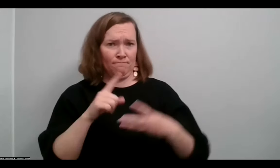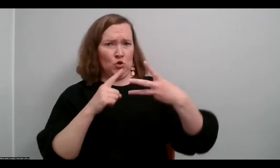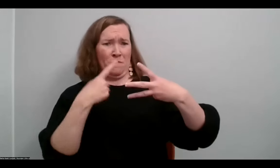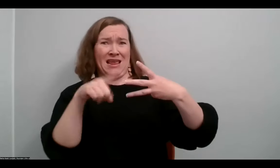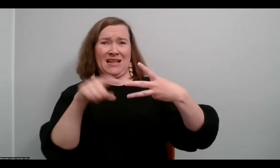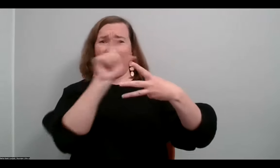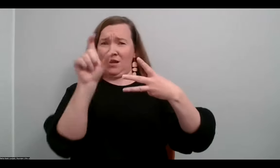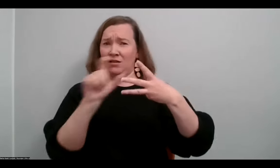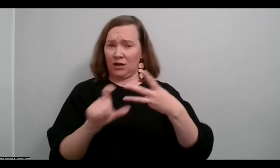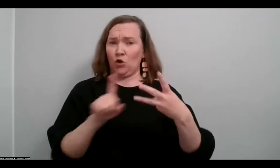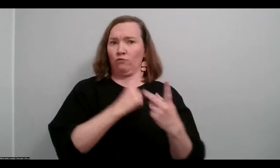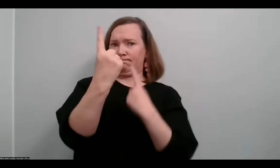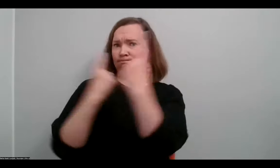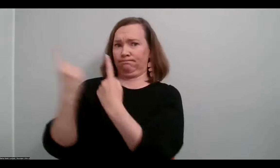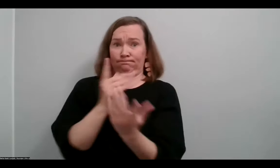Sola.